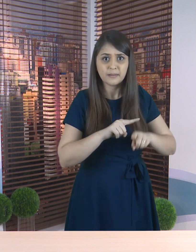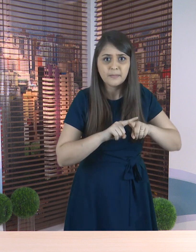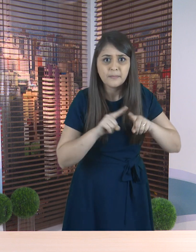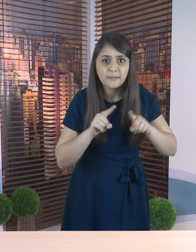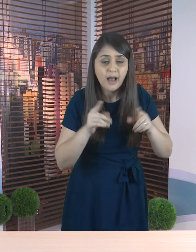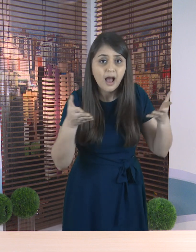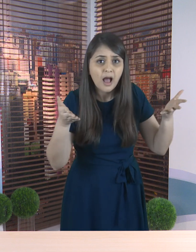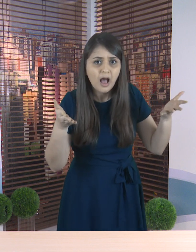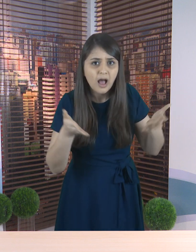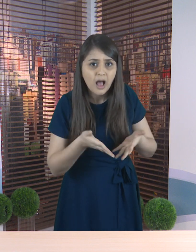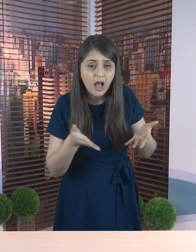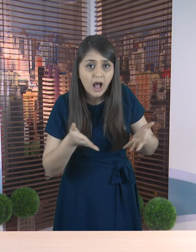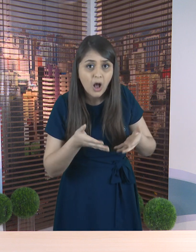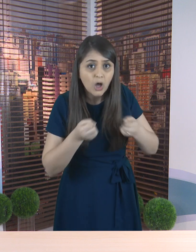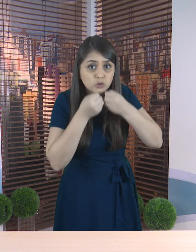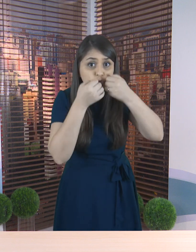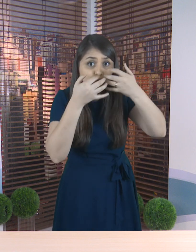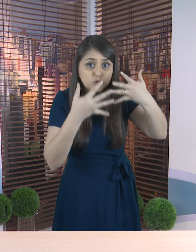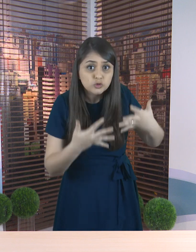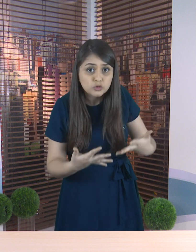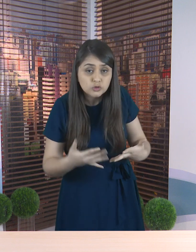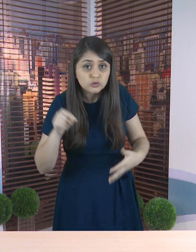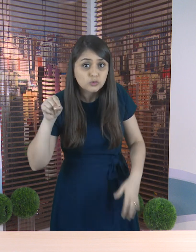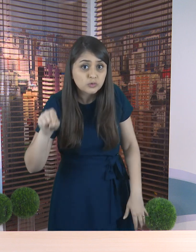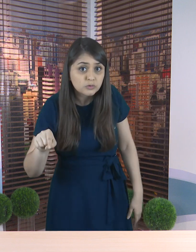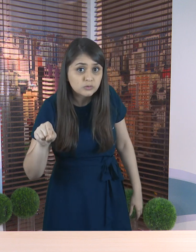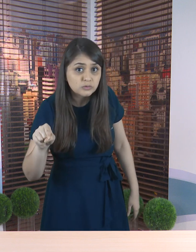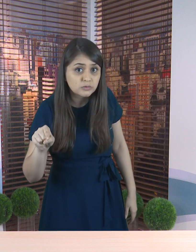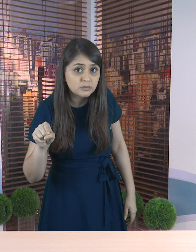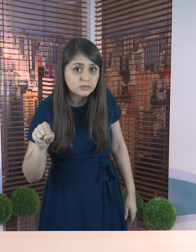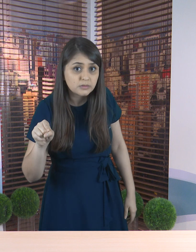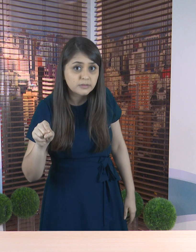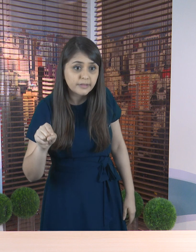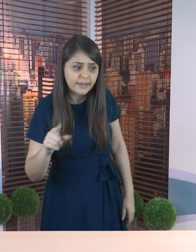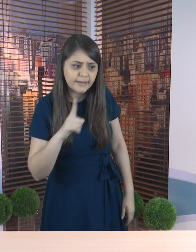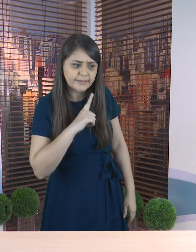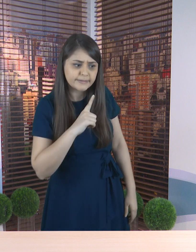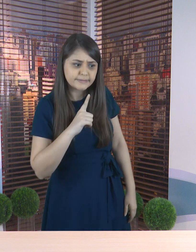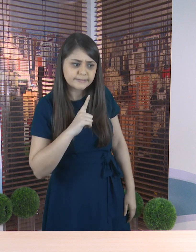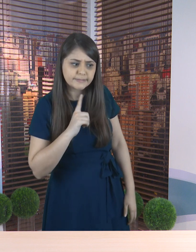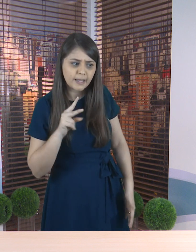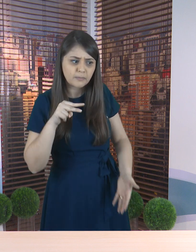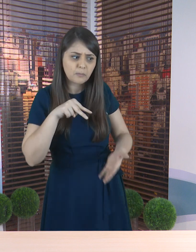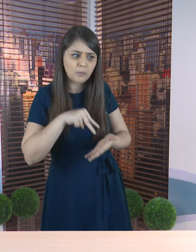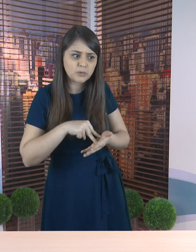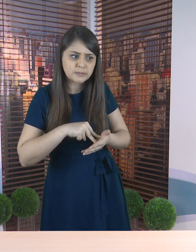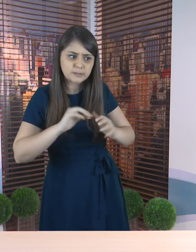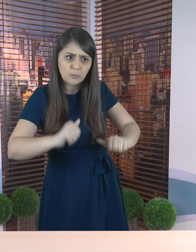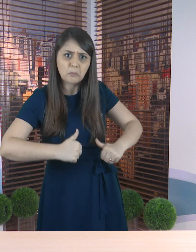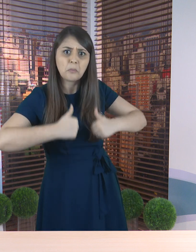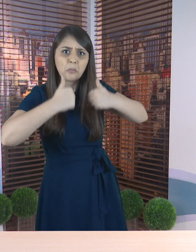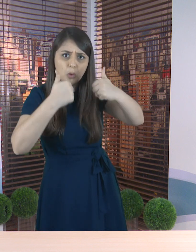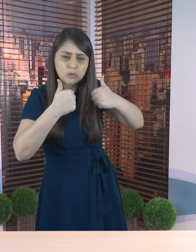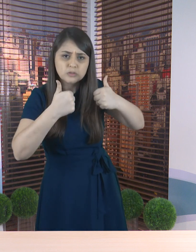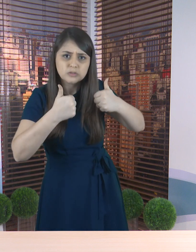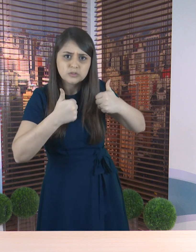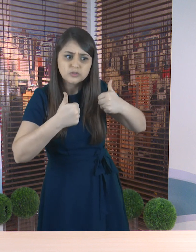em relação aos argumentos dos seus amigos. Ele contradiz esses argumentos com evidência